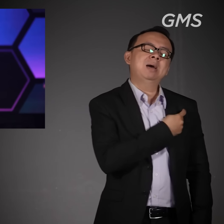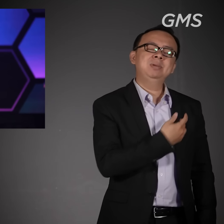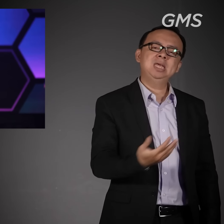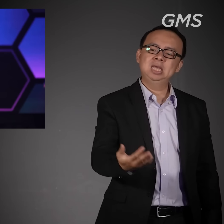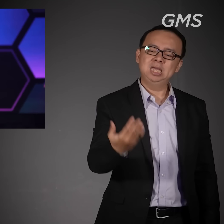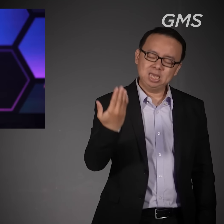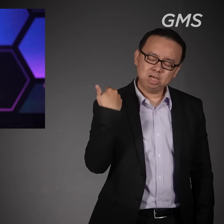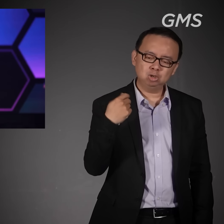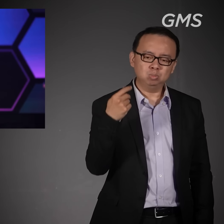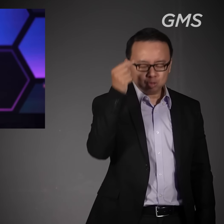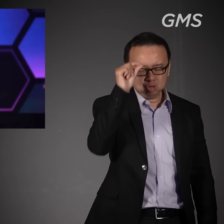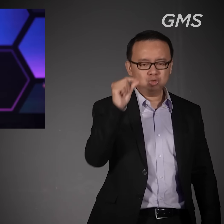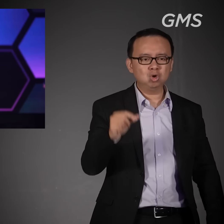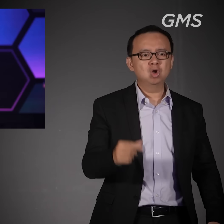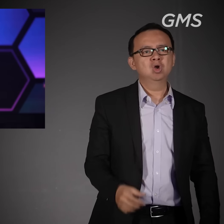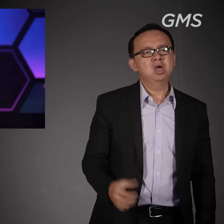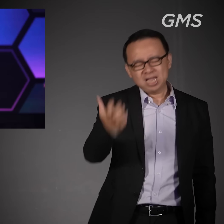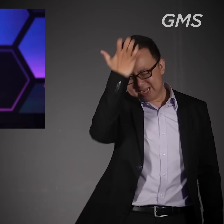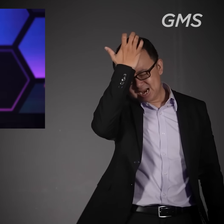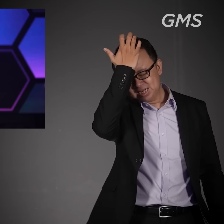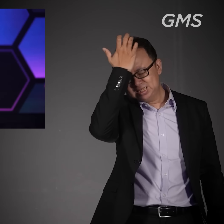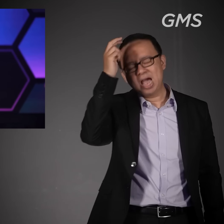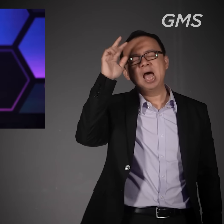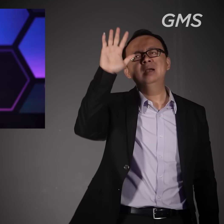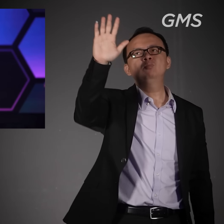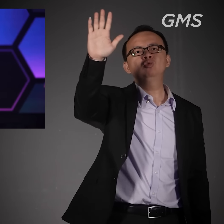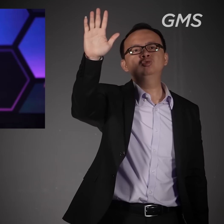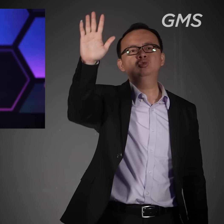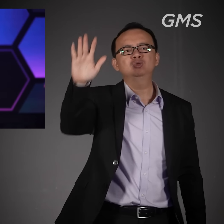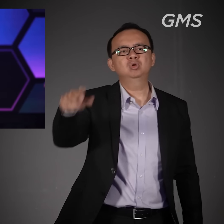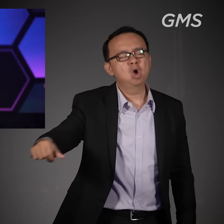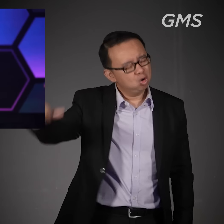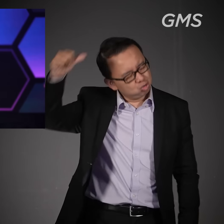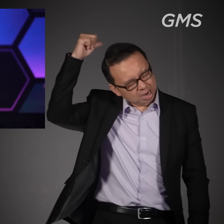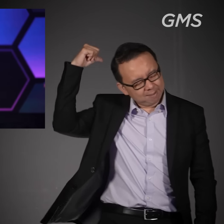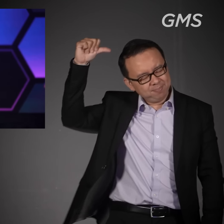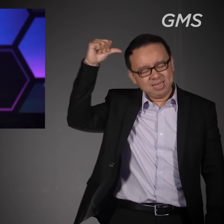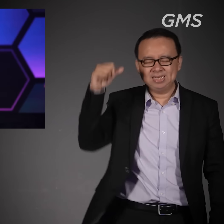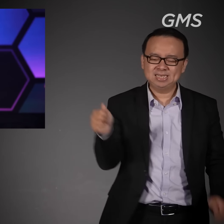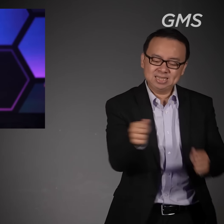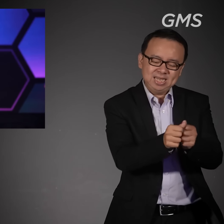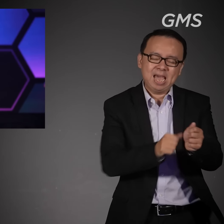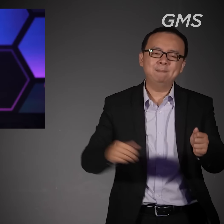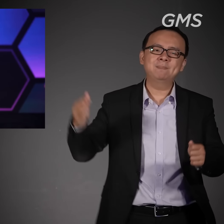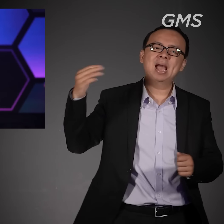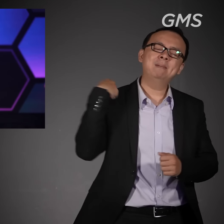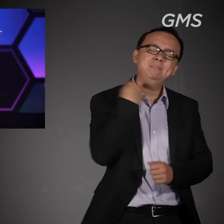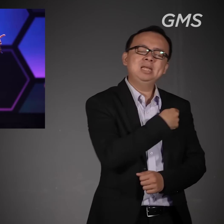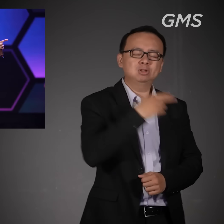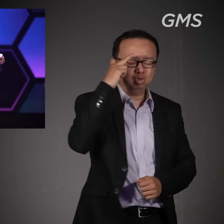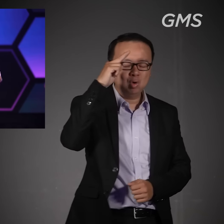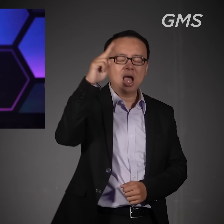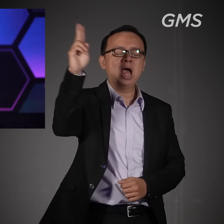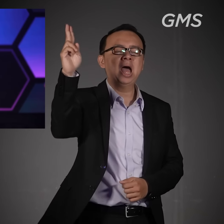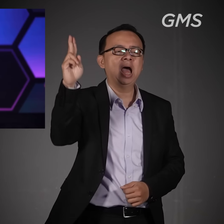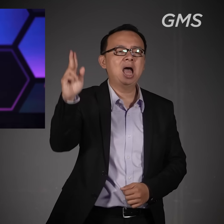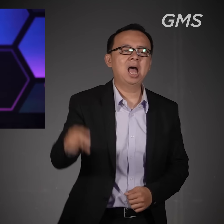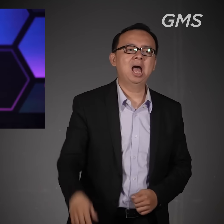kerajaan-Mu. Urapi jemaat-Mu dengan pikiran yang lebih tinggi. Oh, dengan hati yang murni